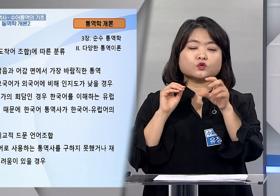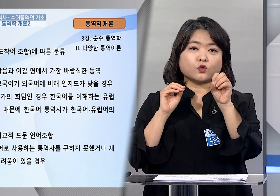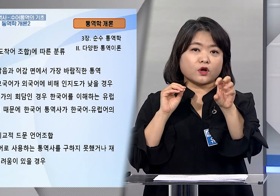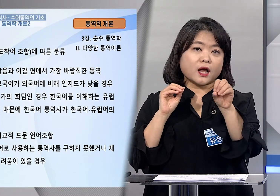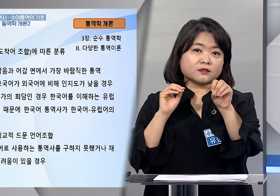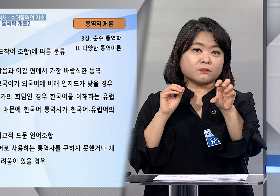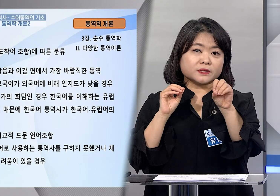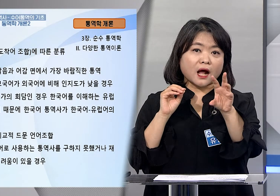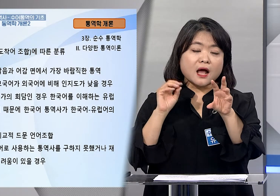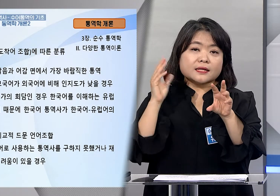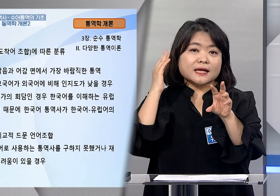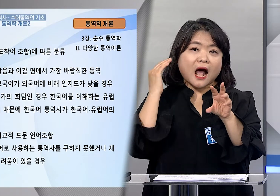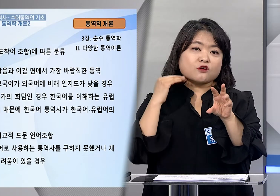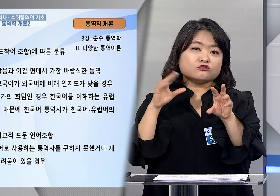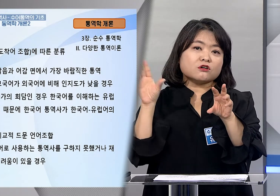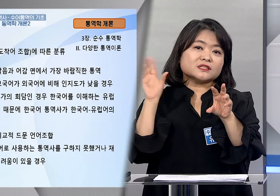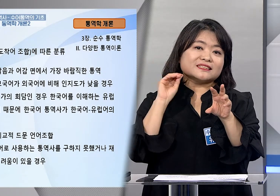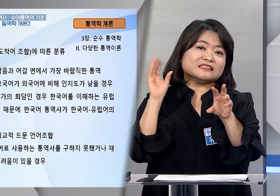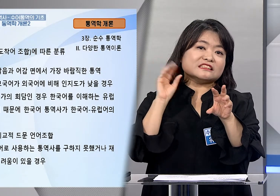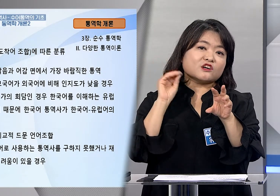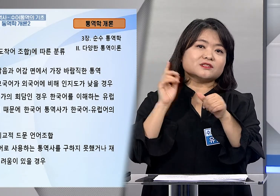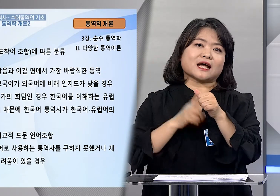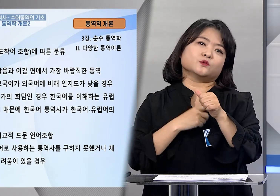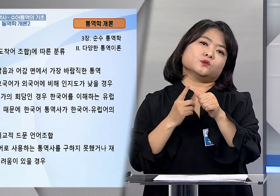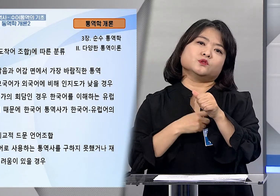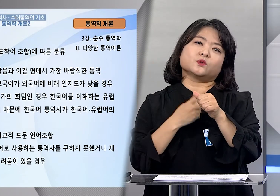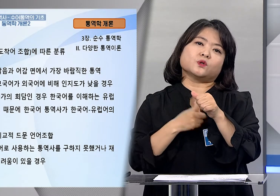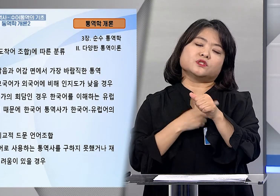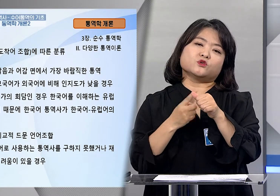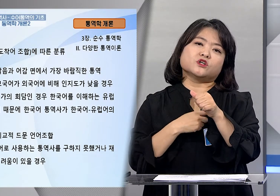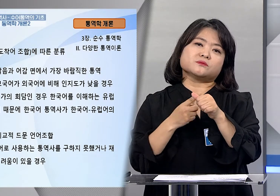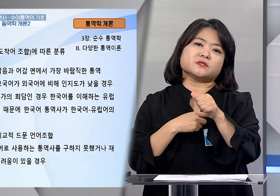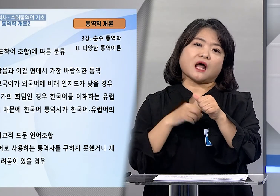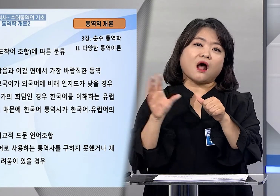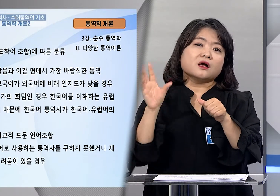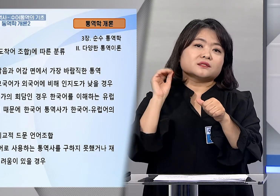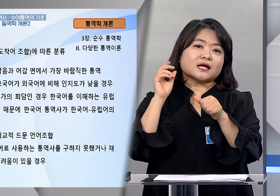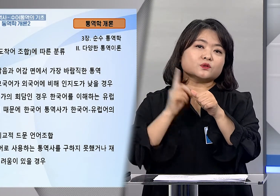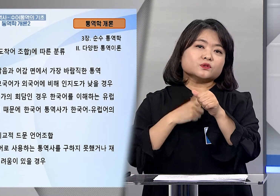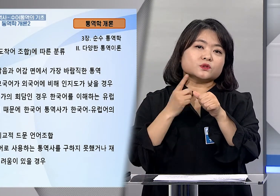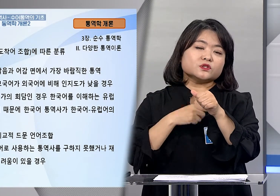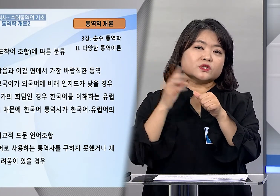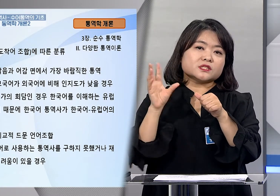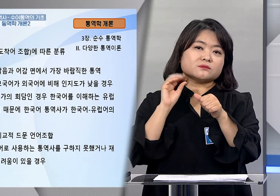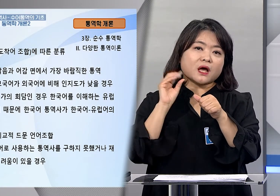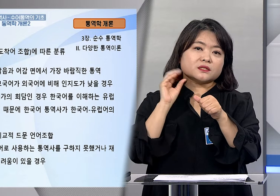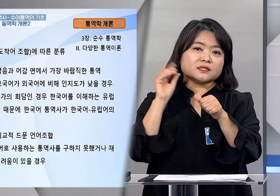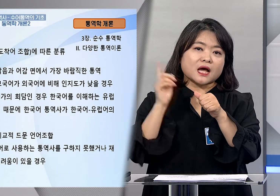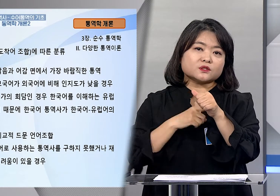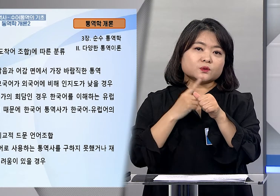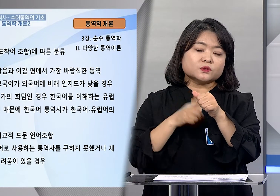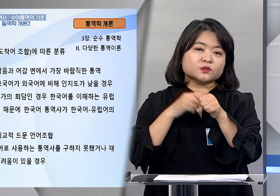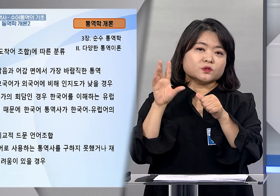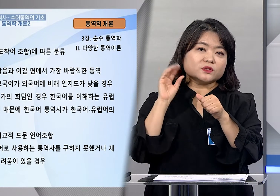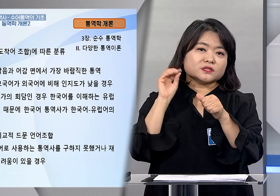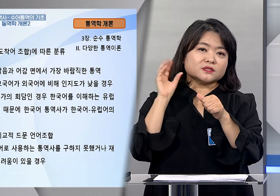통역하는 겁니다. 한국어를 듣는 건 자동으로 이루어집니다. 자동으로 이루어지지만 이 자동으로 이루어지는